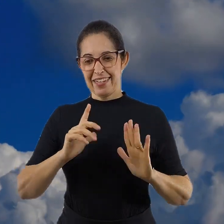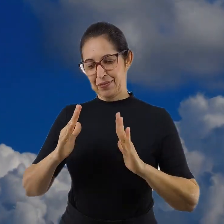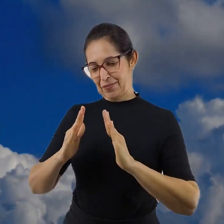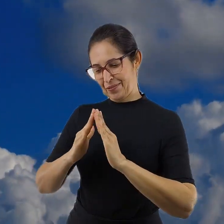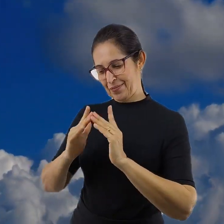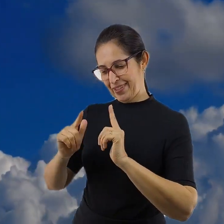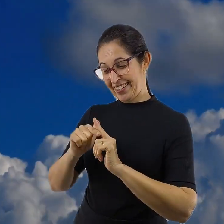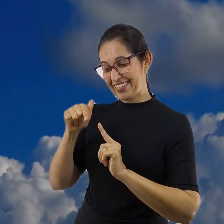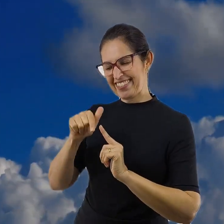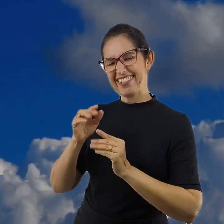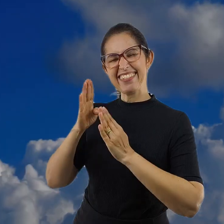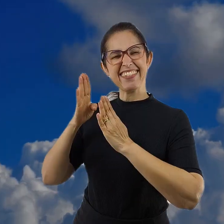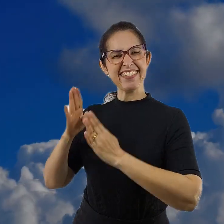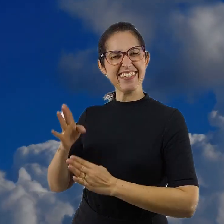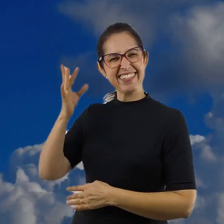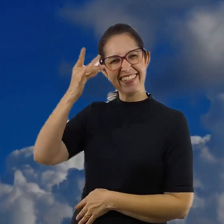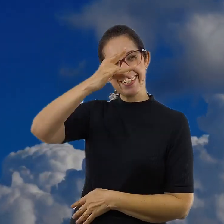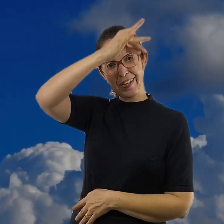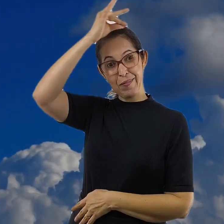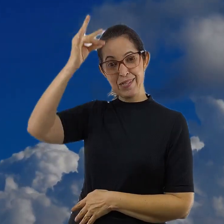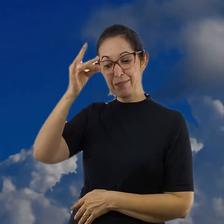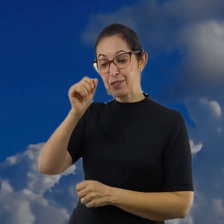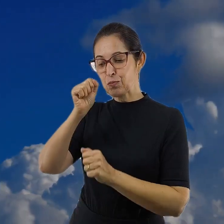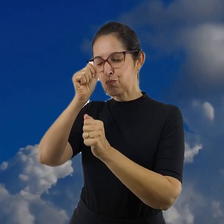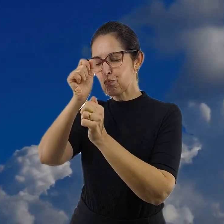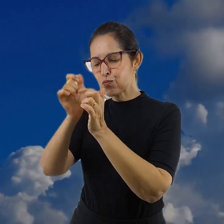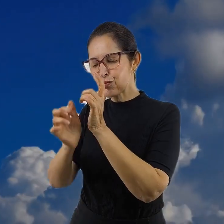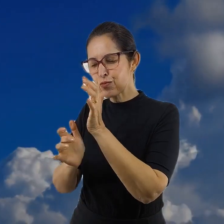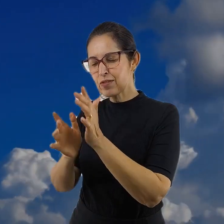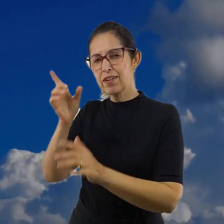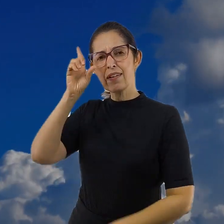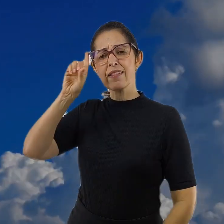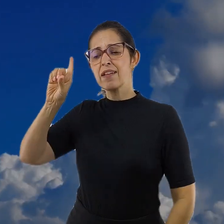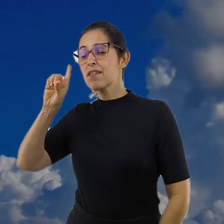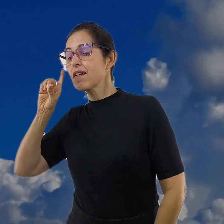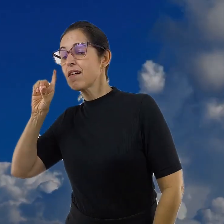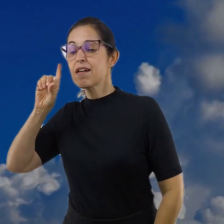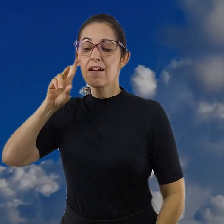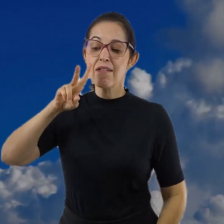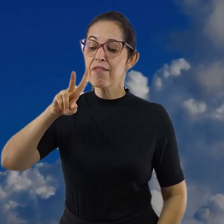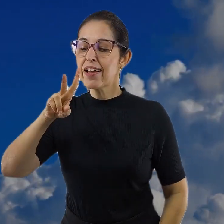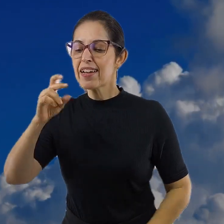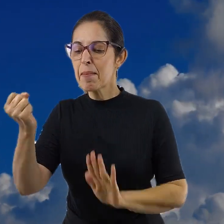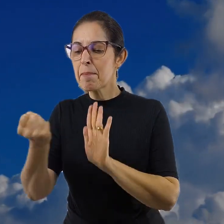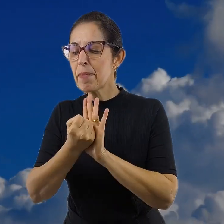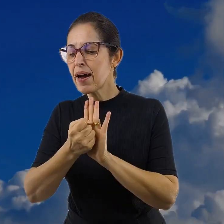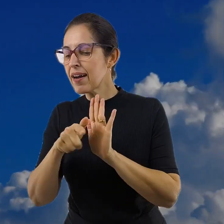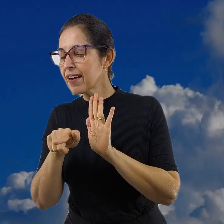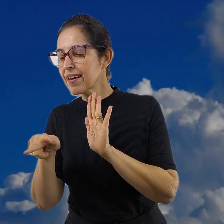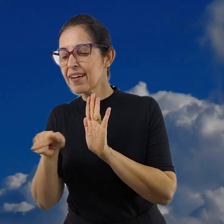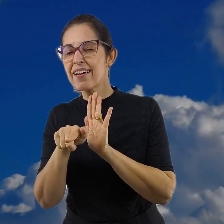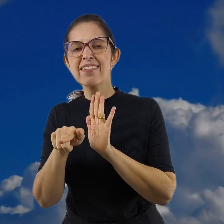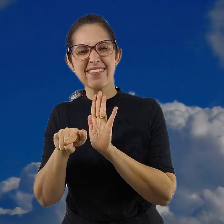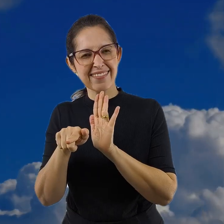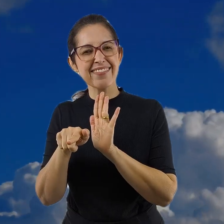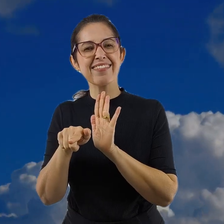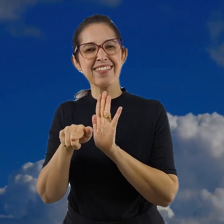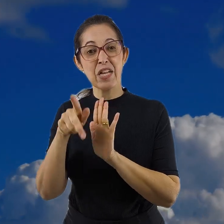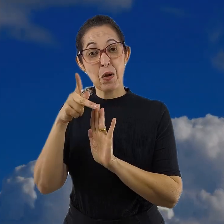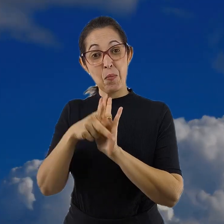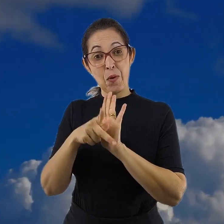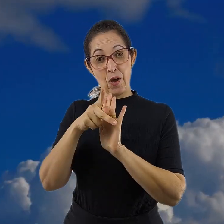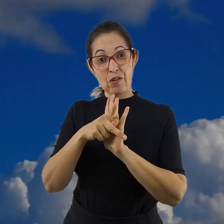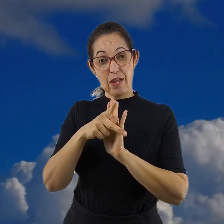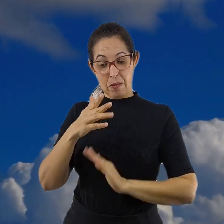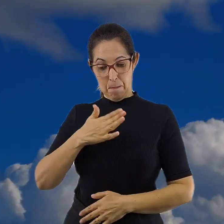Espírito Santo. Deus está vendo a marca. um projeto que não é